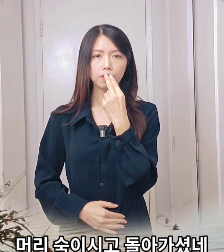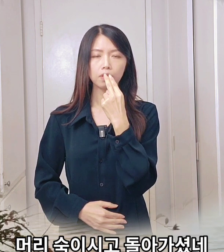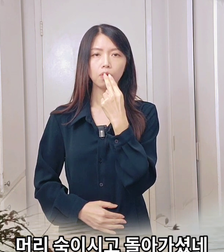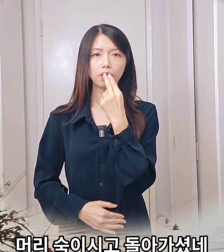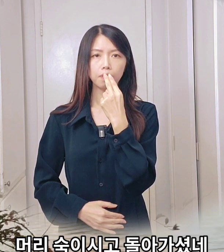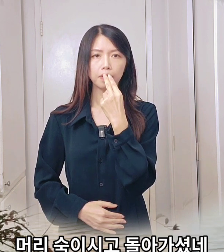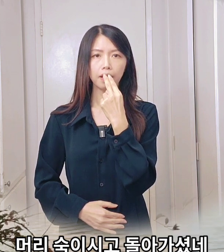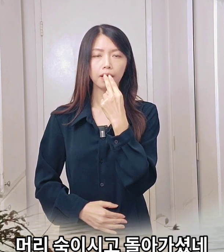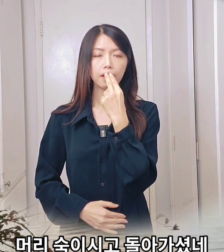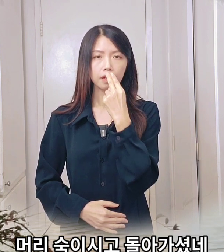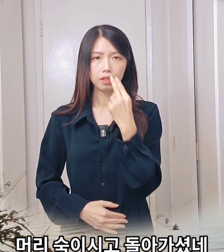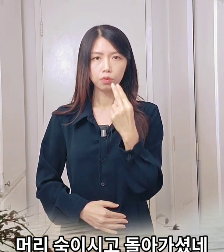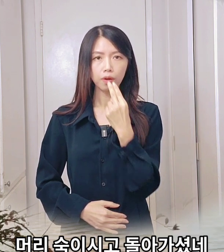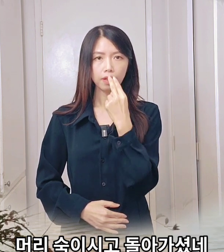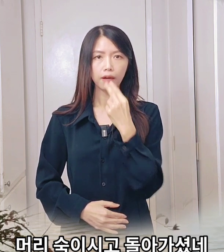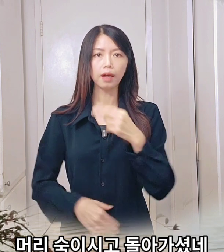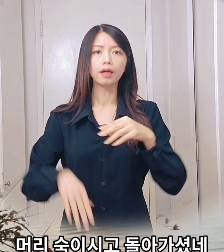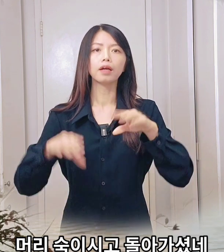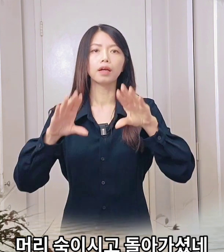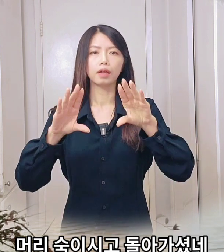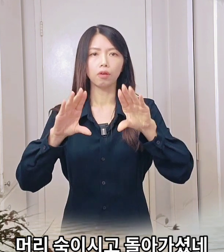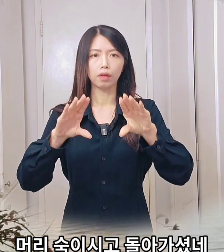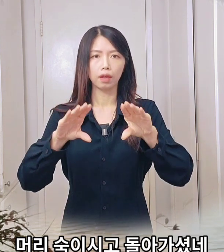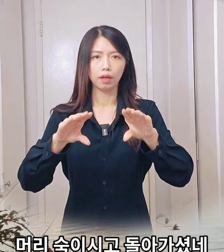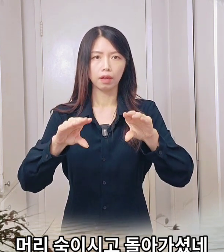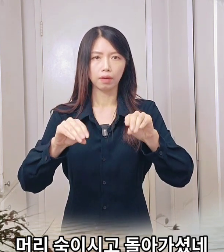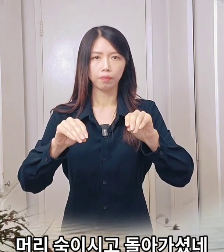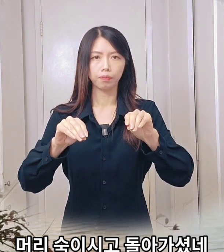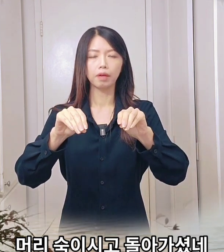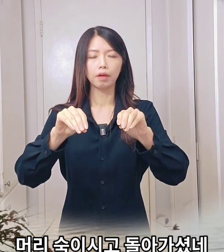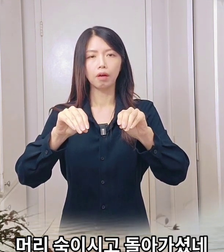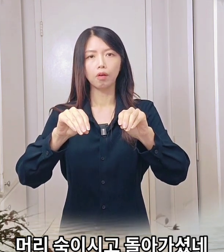숨쉬다라고 하는 뜻의 수어가 됩니다. 이 수어에다가 이렇게